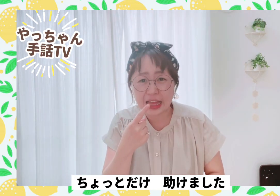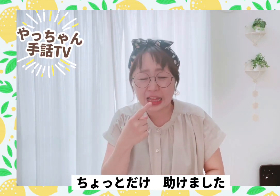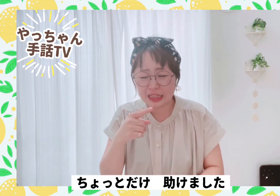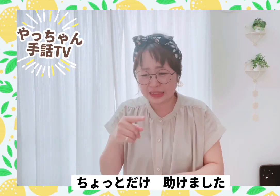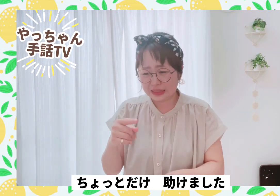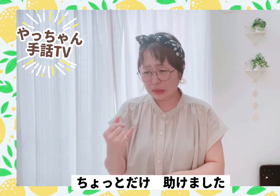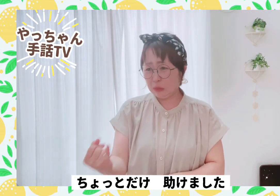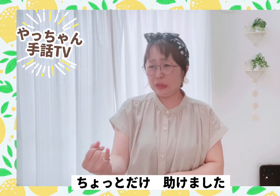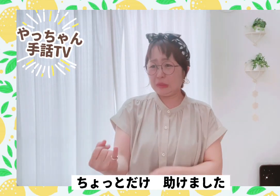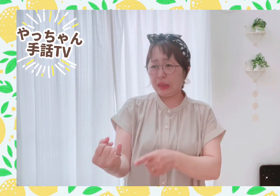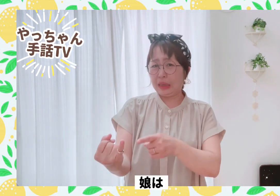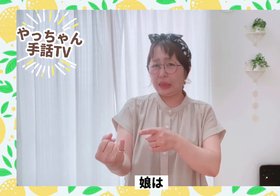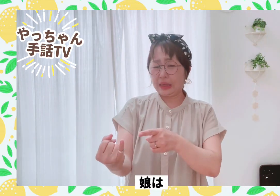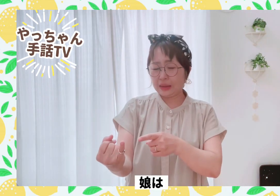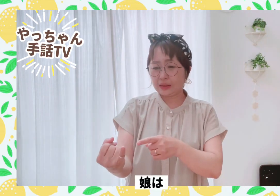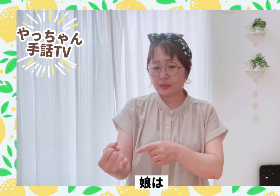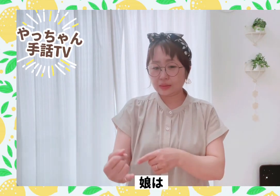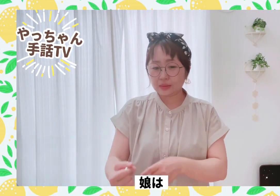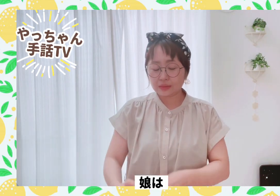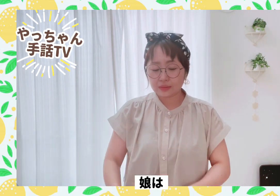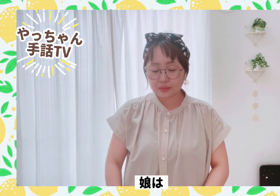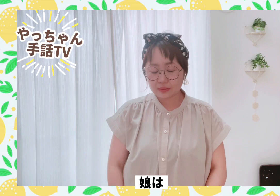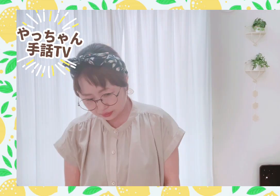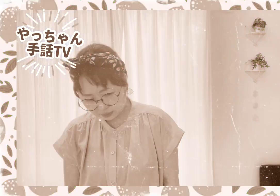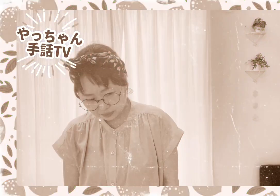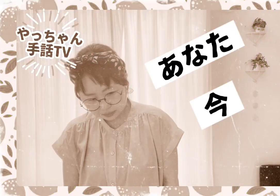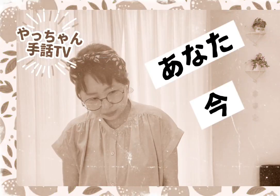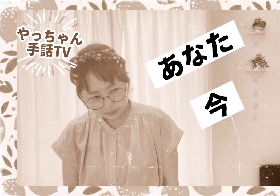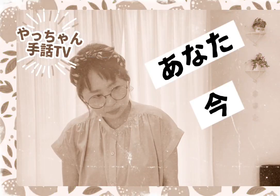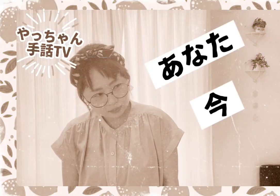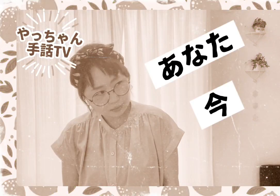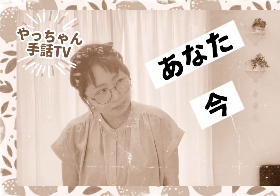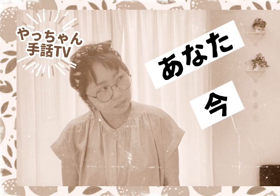。そしたら娘は、